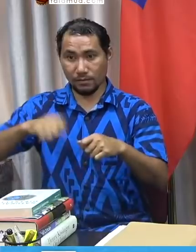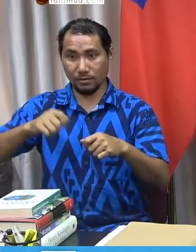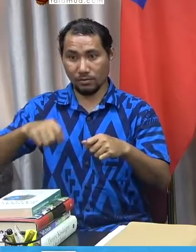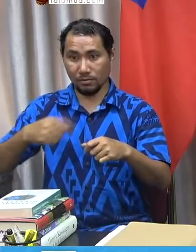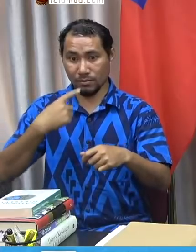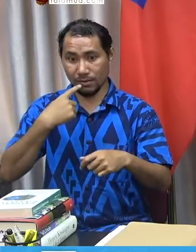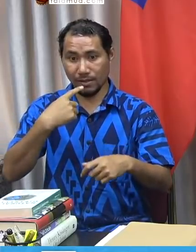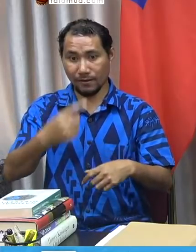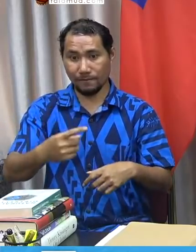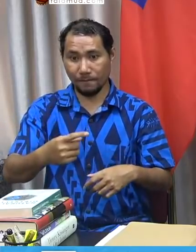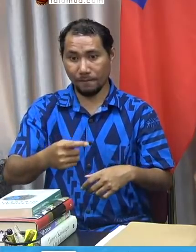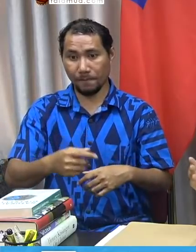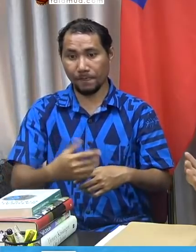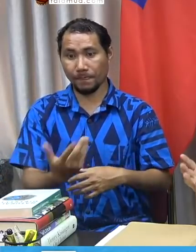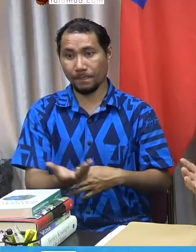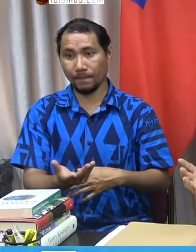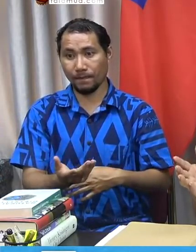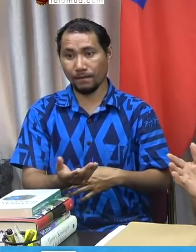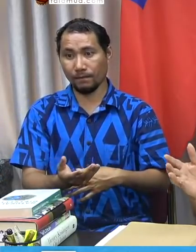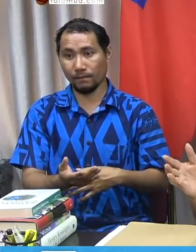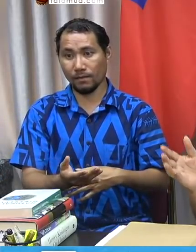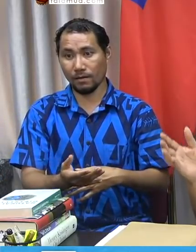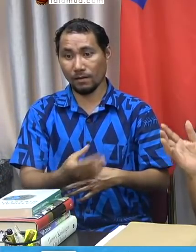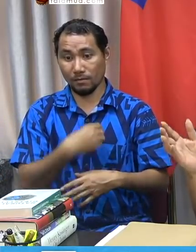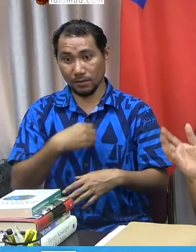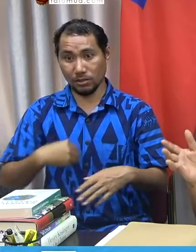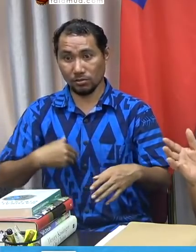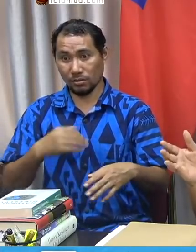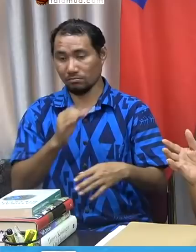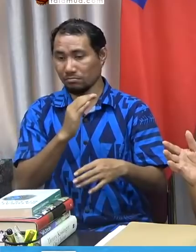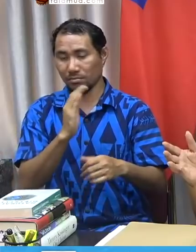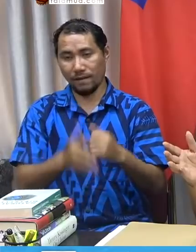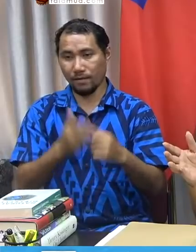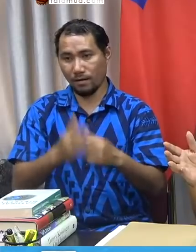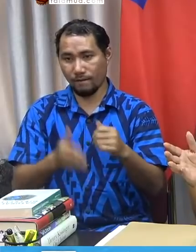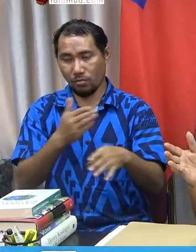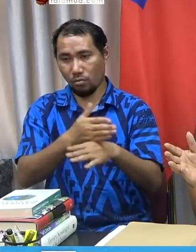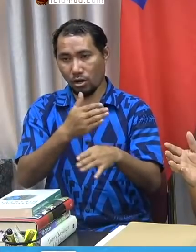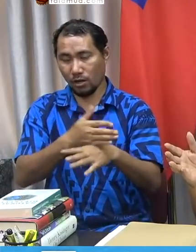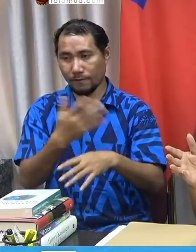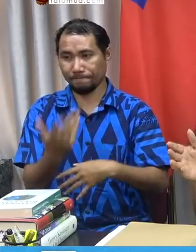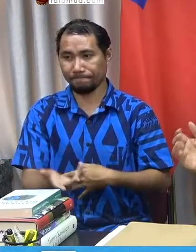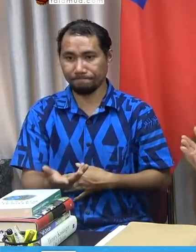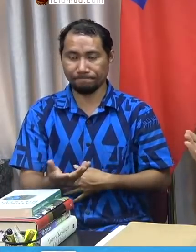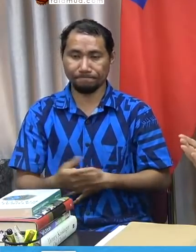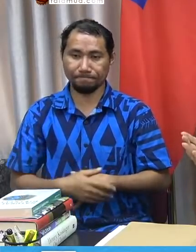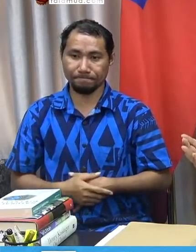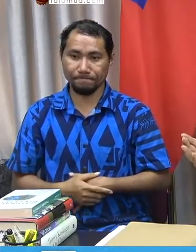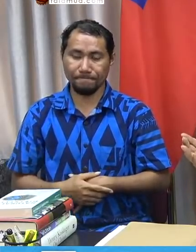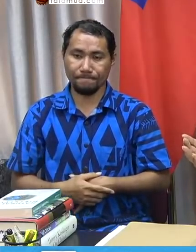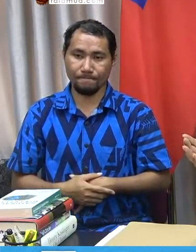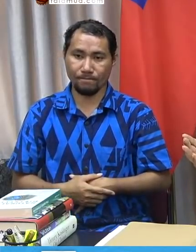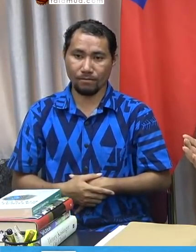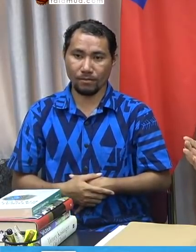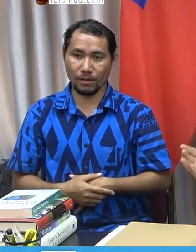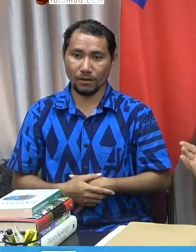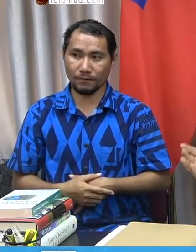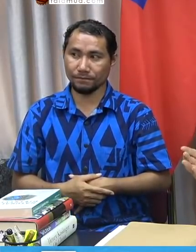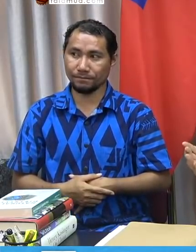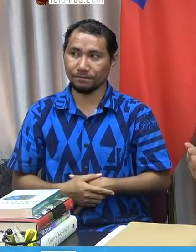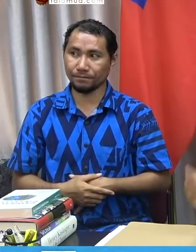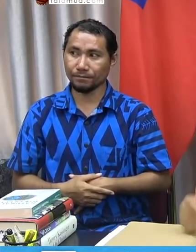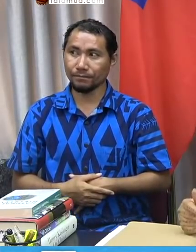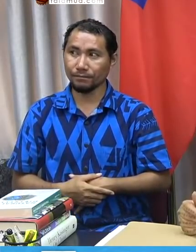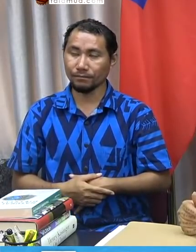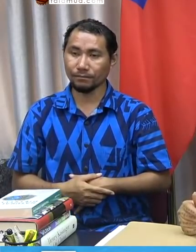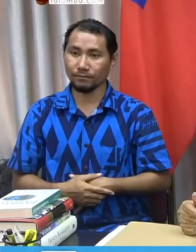luna. O nisi foi la tūlanga e wha ngā ioi ai matanga luenga e tau wala atu le minsta. E